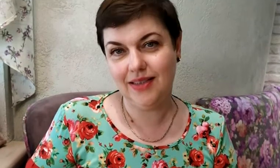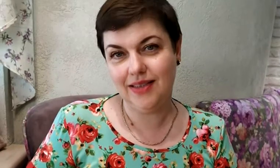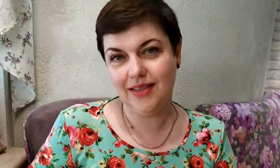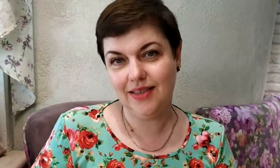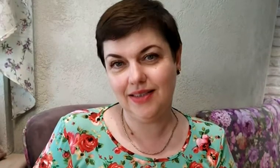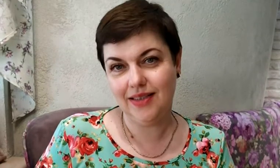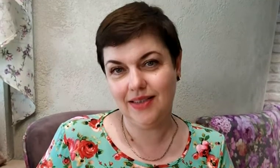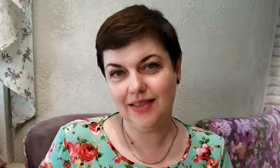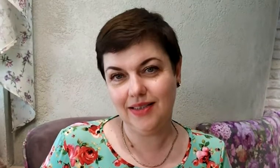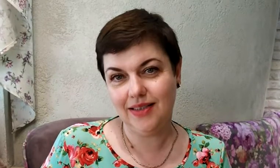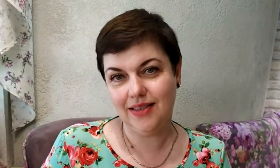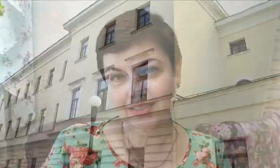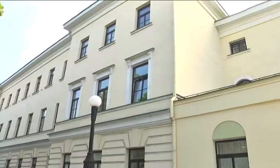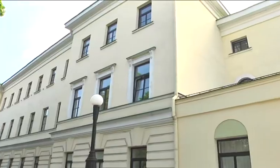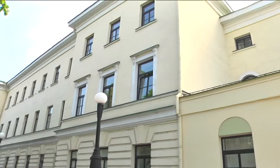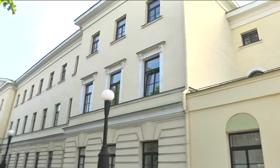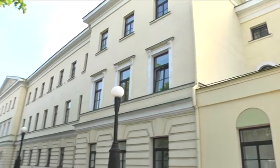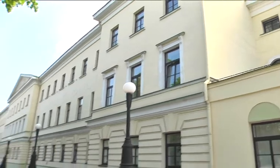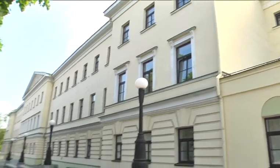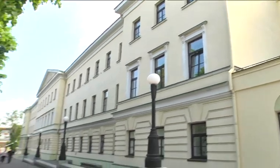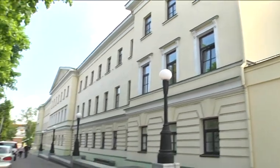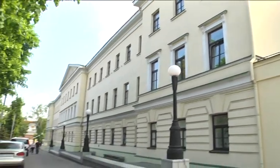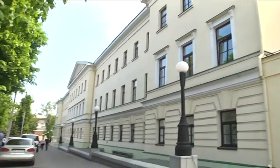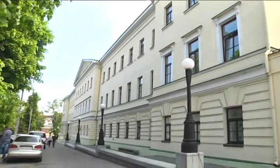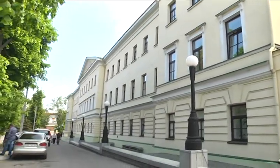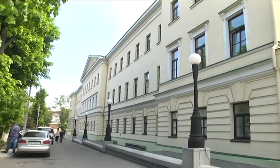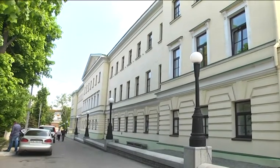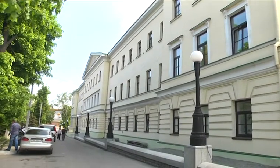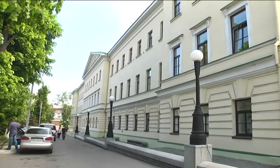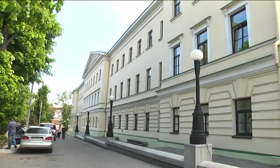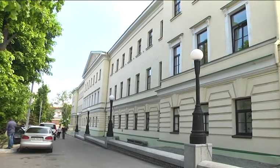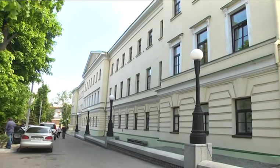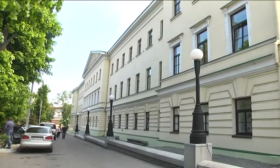геноцидом українського народу. Юлія Бублик, Оля Василець, новини 9 каналу.